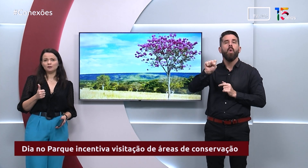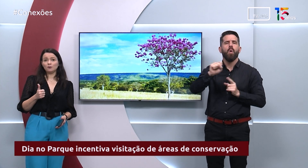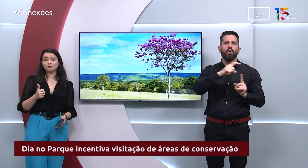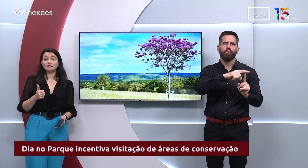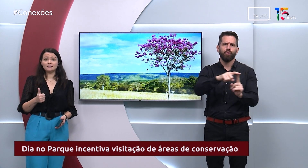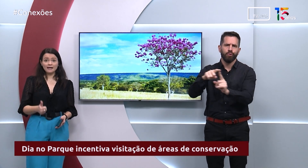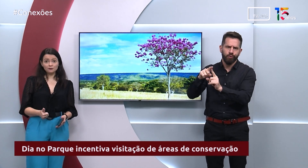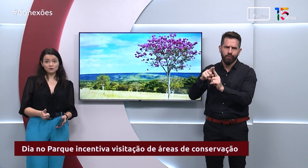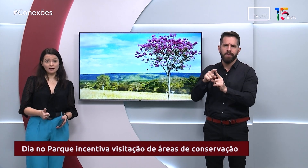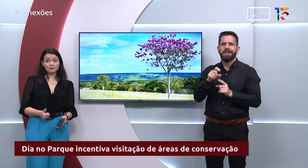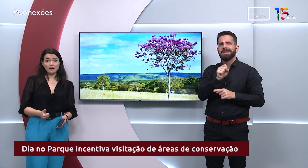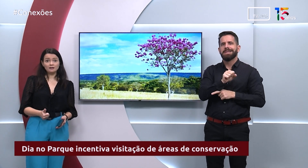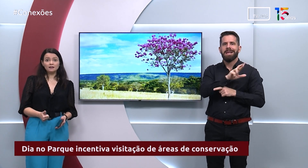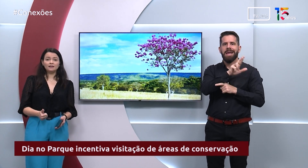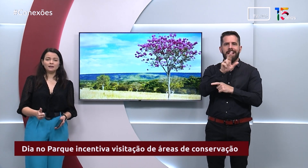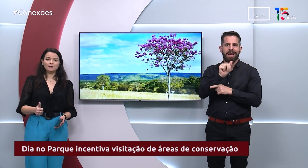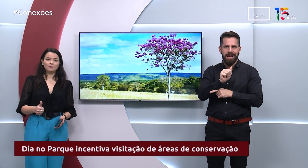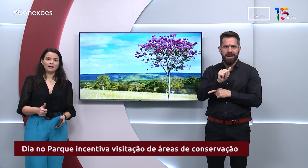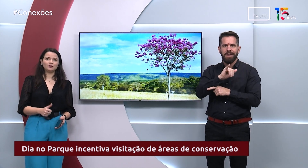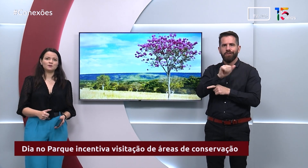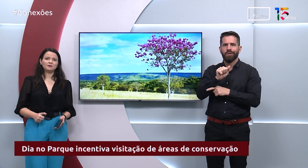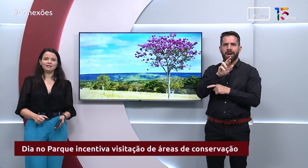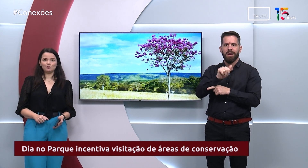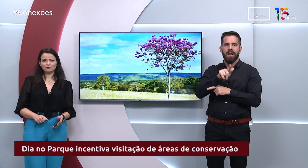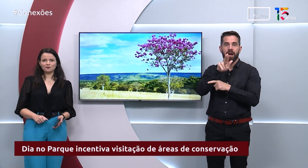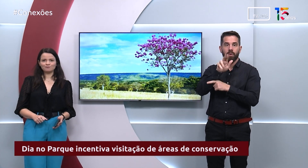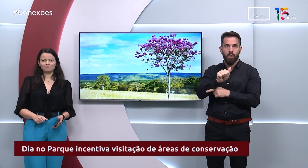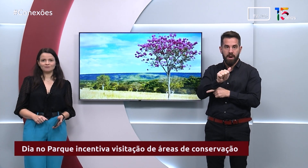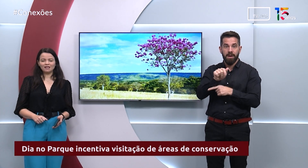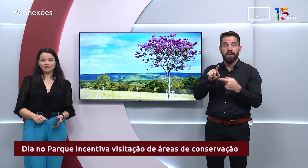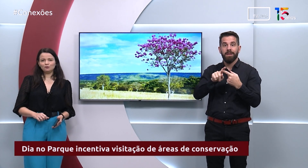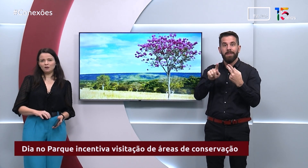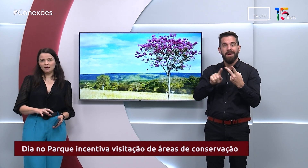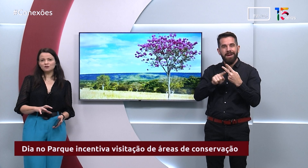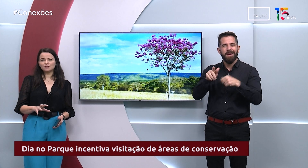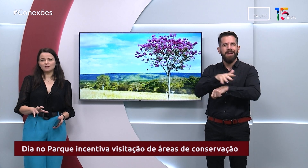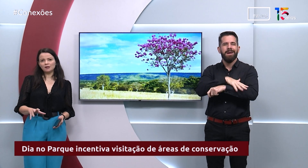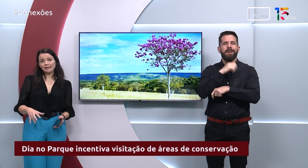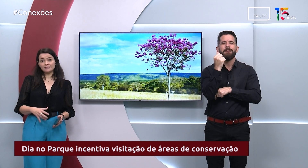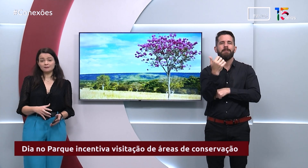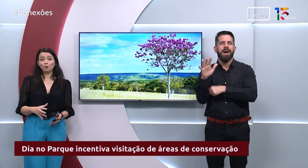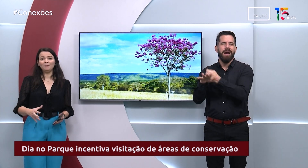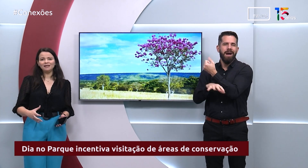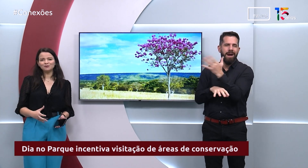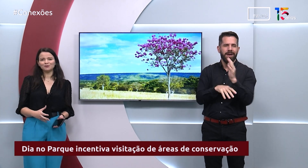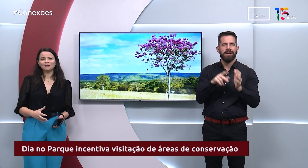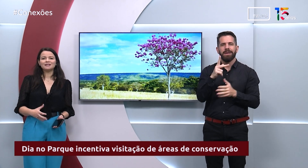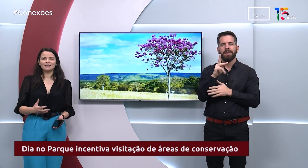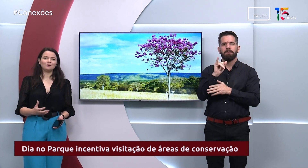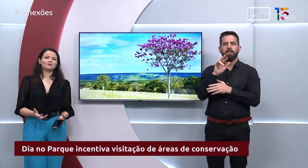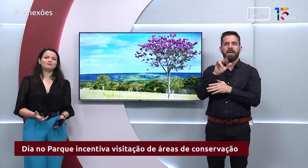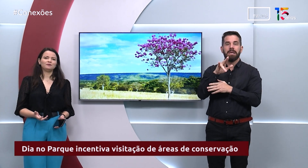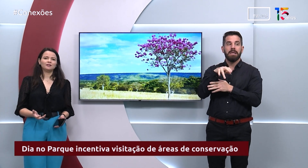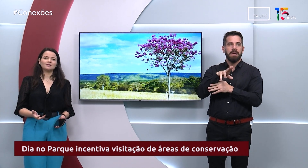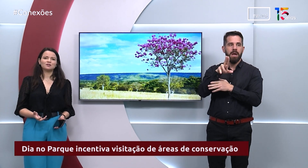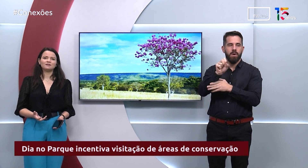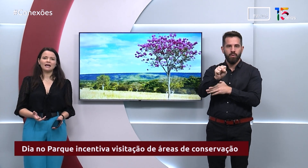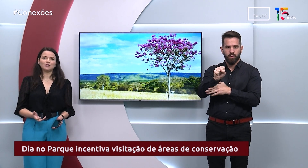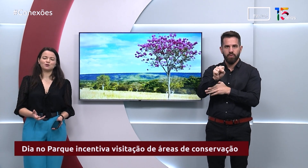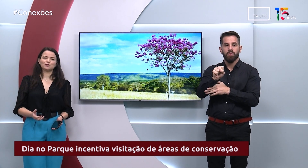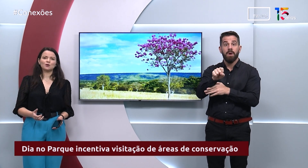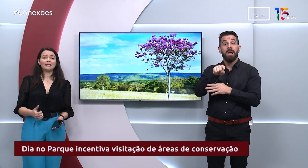Parque Estadual da Serra do Jaraguá e também o Parque dos Pirineus. Durante esse momento, serão